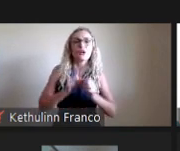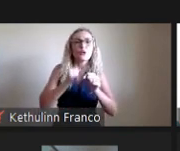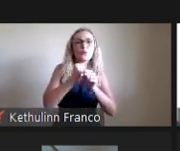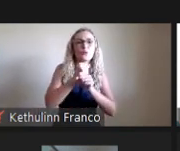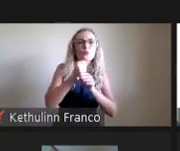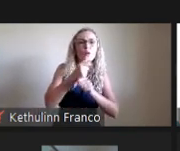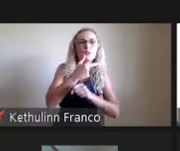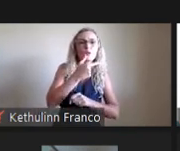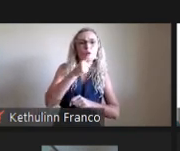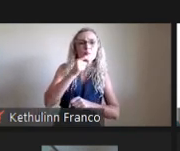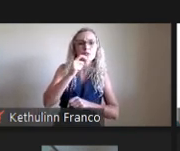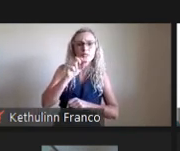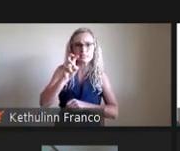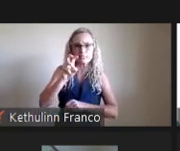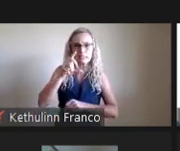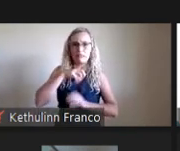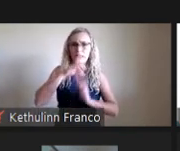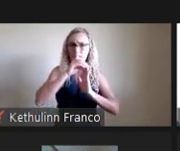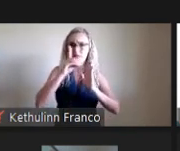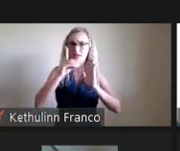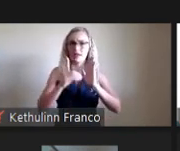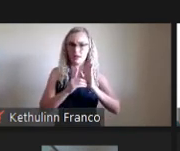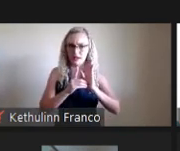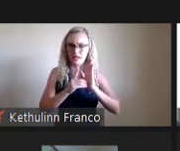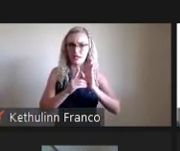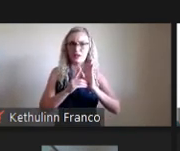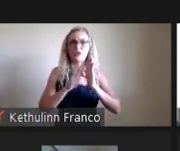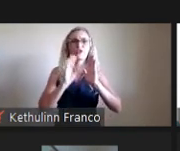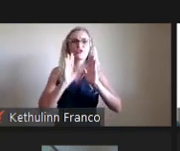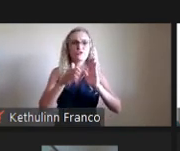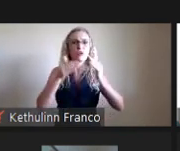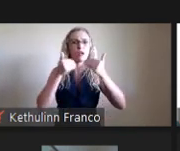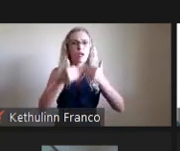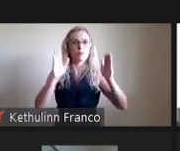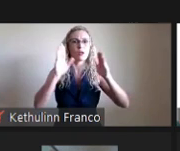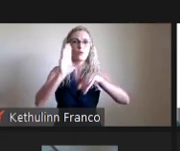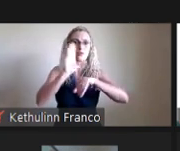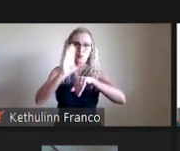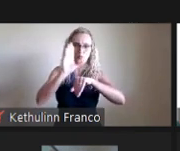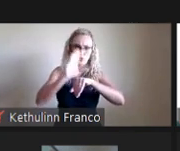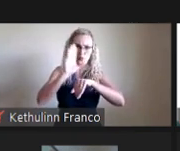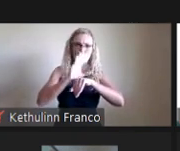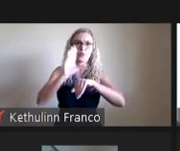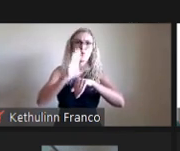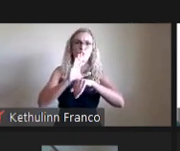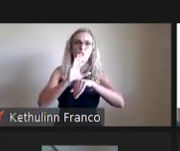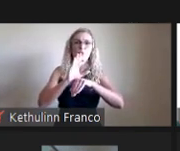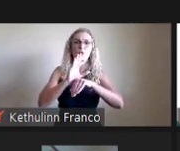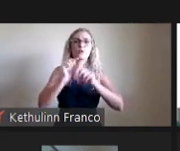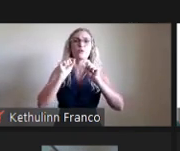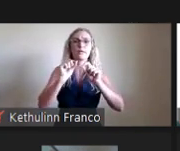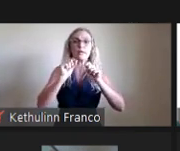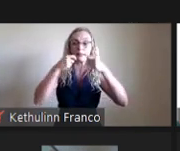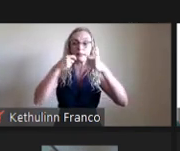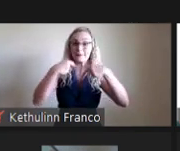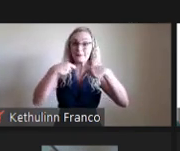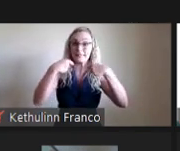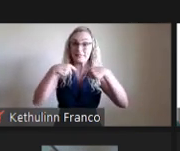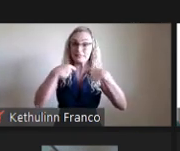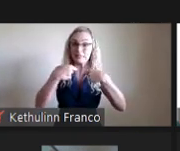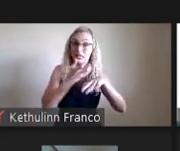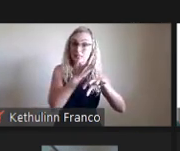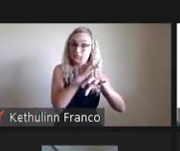2006, lança então o Letras Libras, que foi a licenciatura a priori para